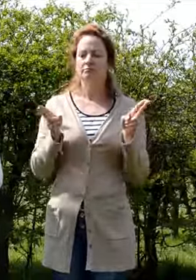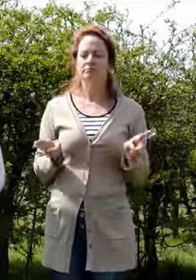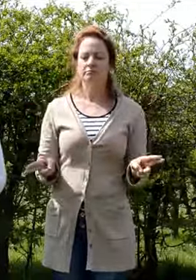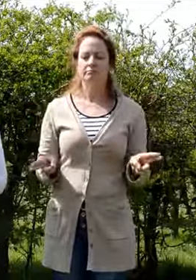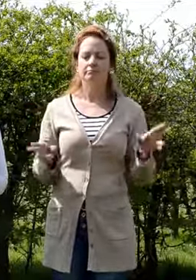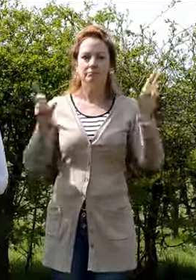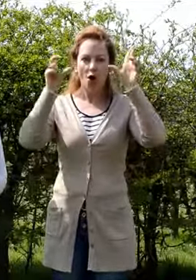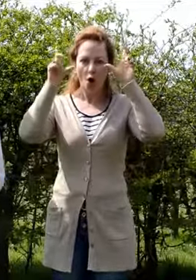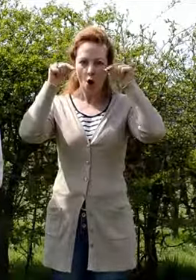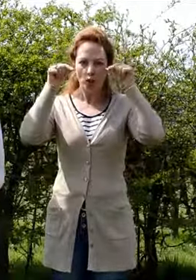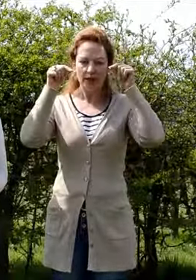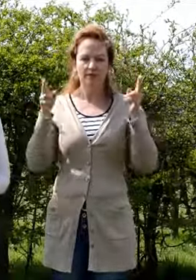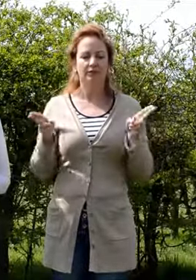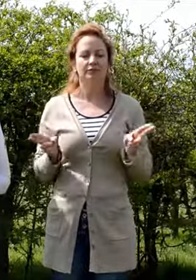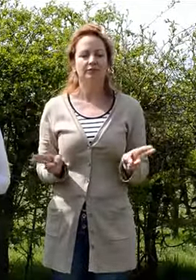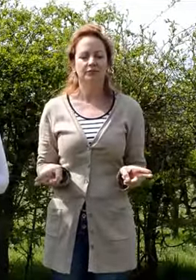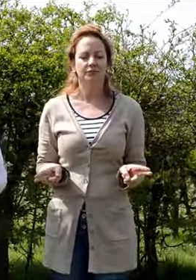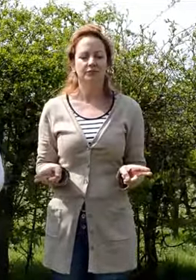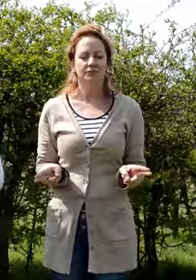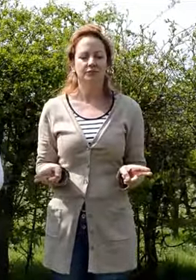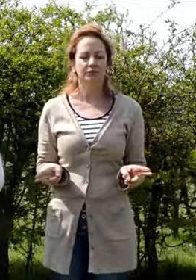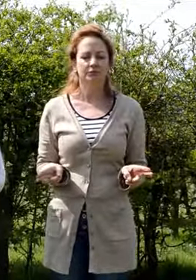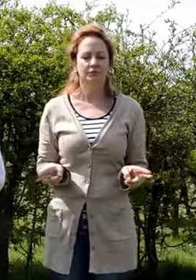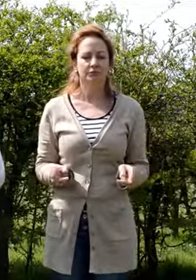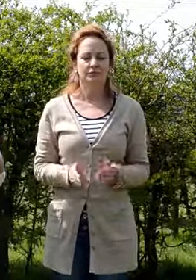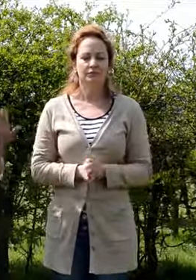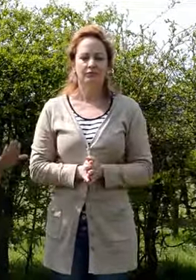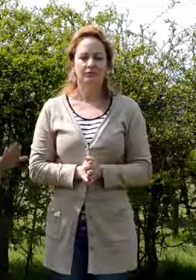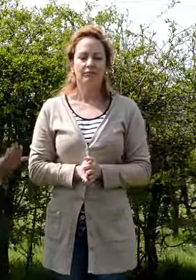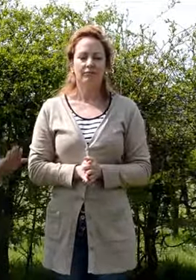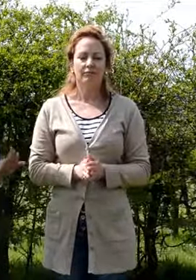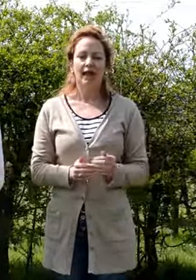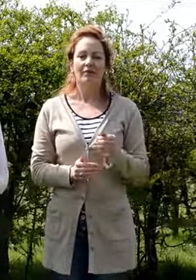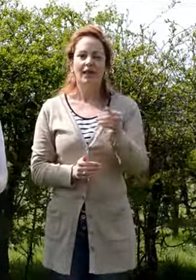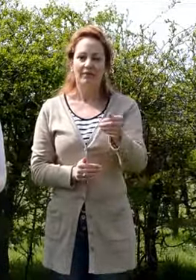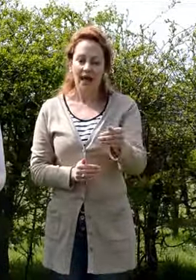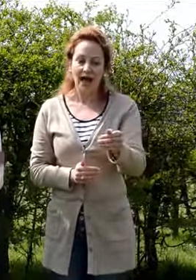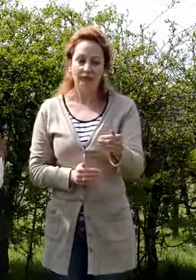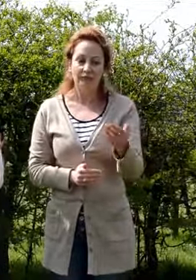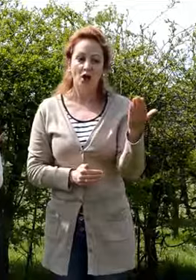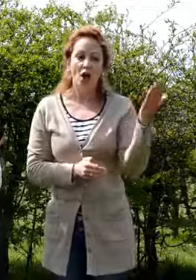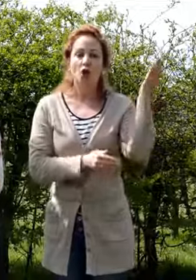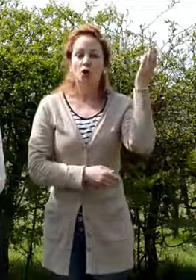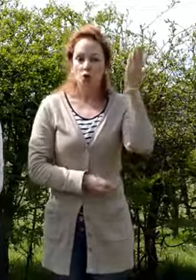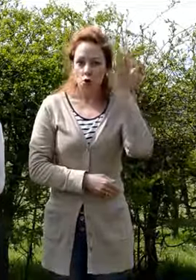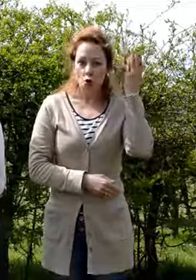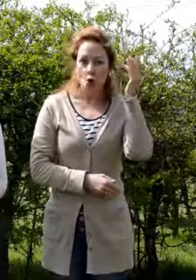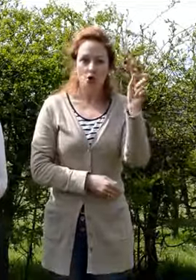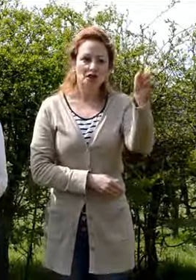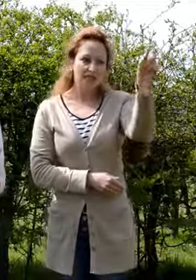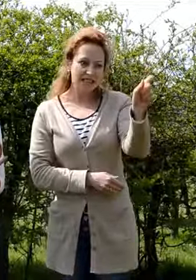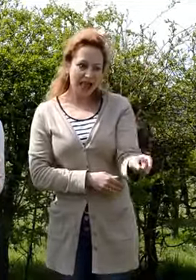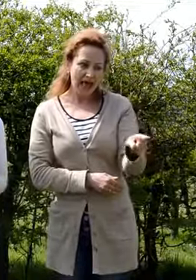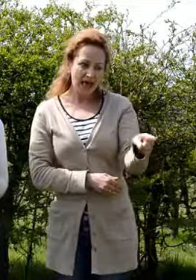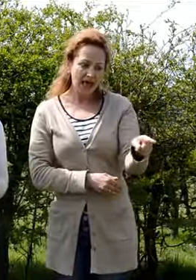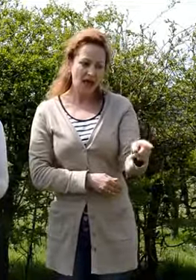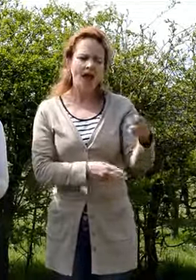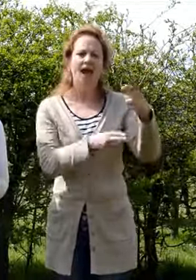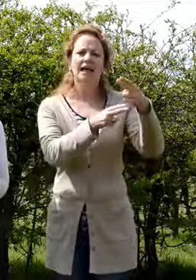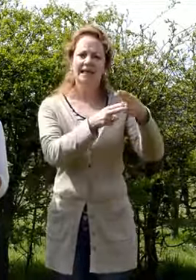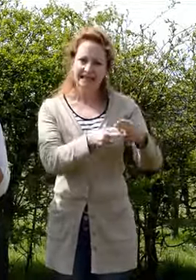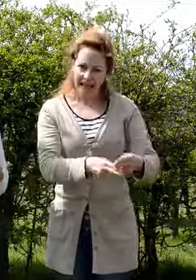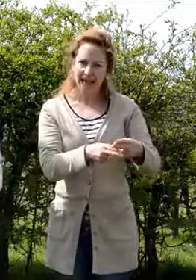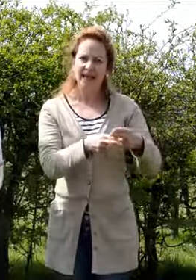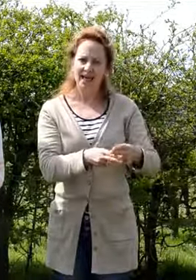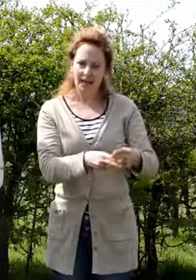Verder hield de cursusleider heel veel rekening met de schrijftolk. Nou, echt complimenteus. Dat heb ik nog nooit